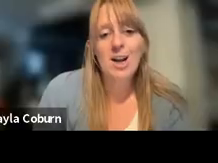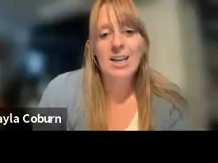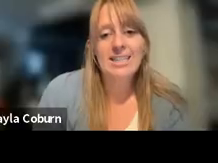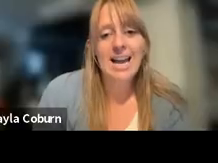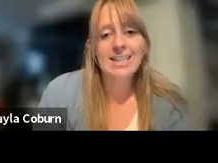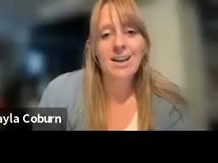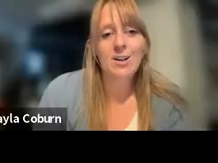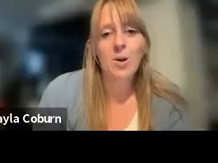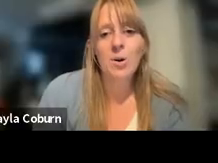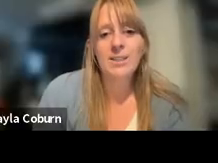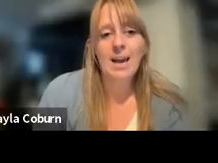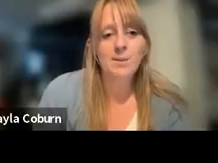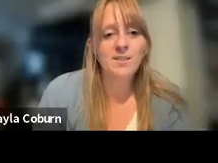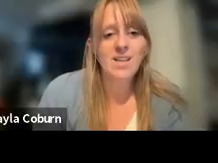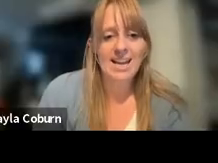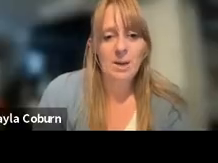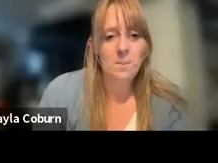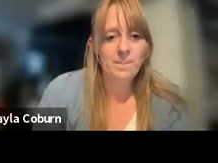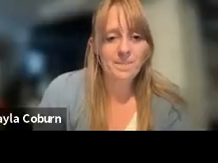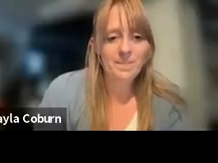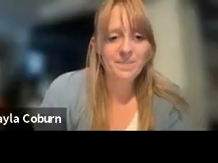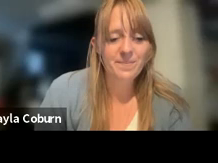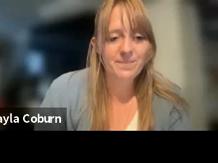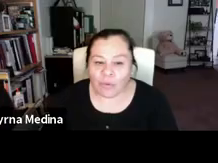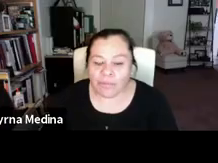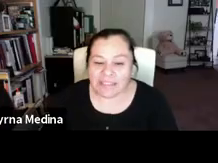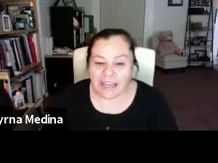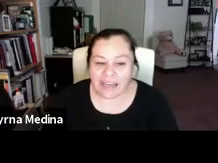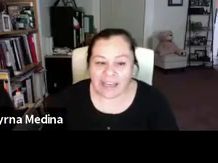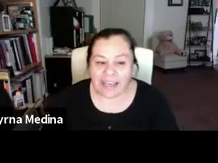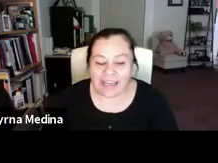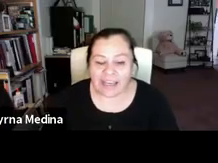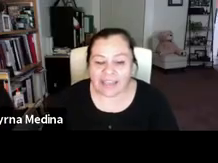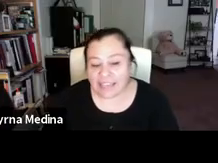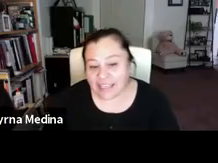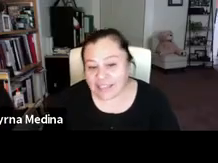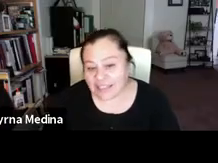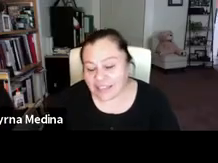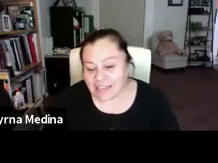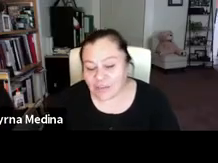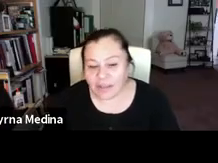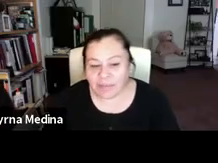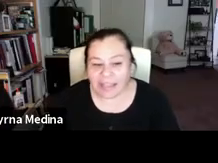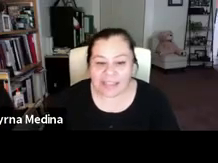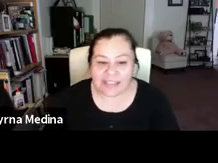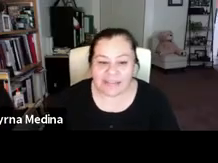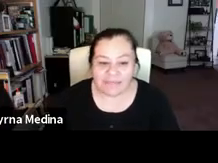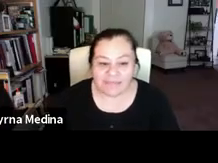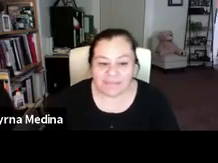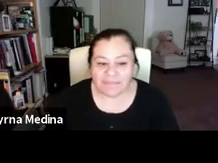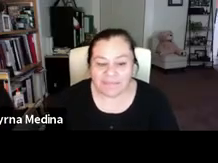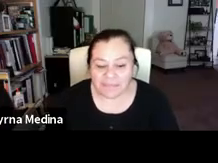to start tactile or adaptive signing. Cómo empezar señas táctiles o